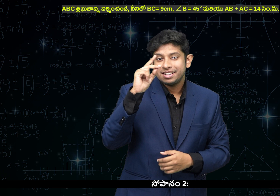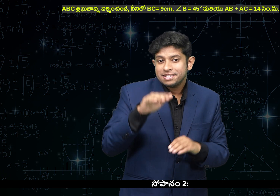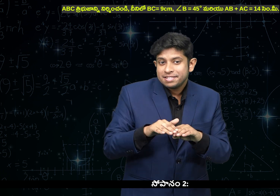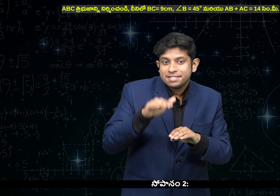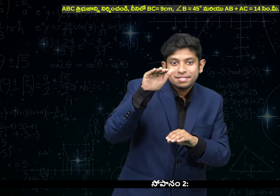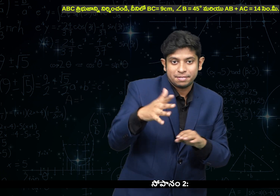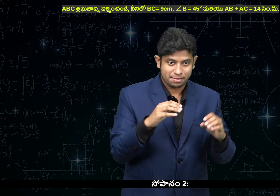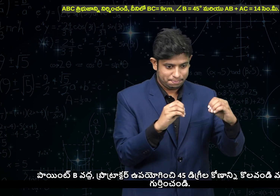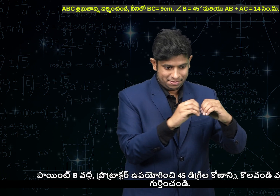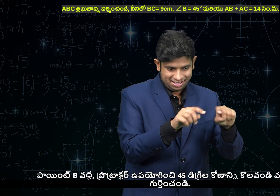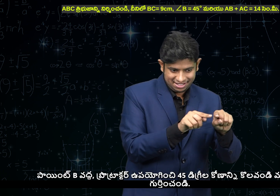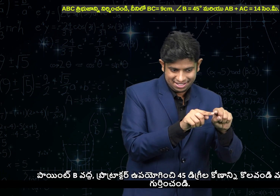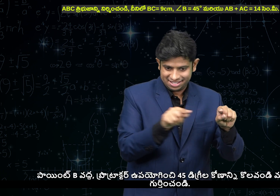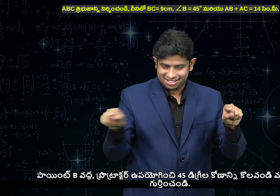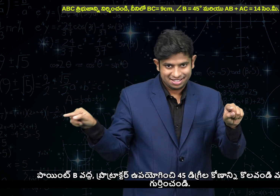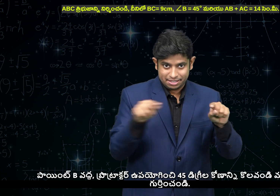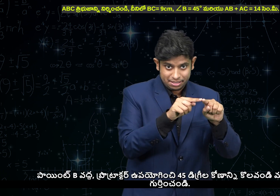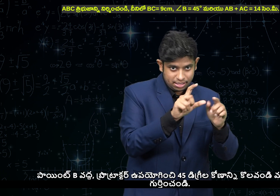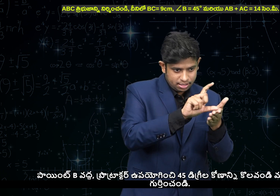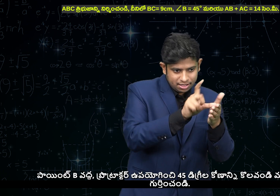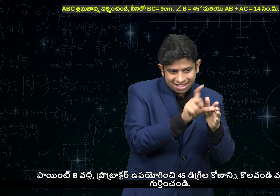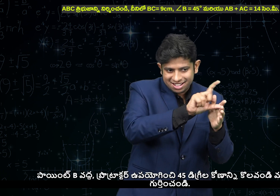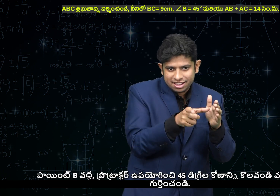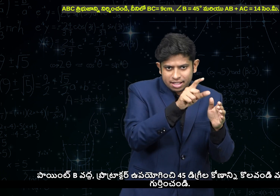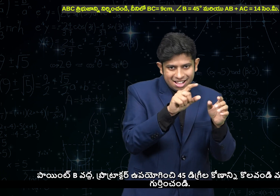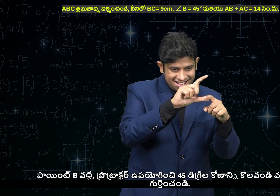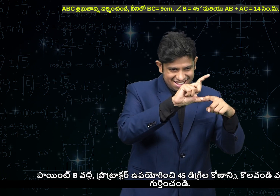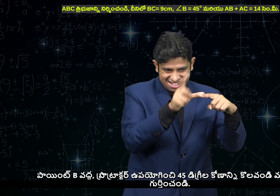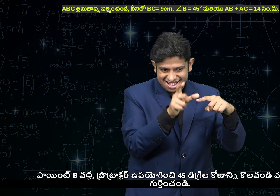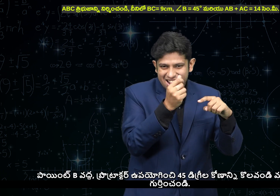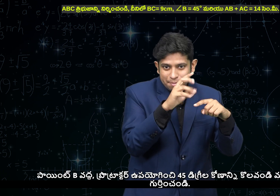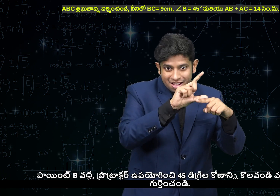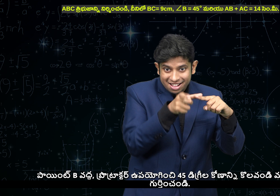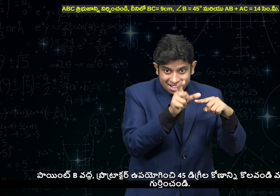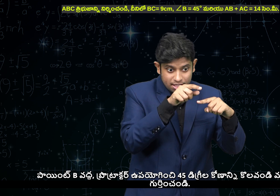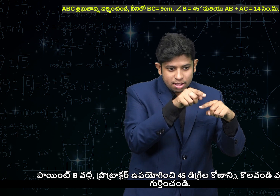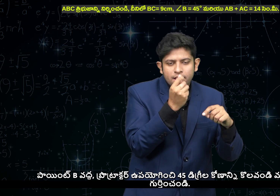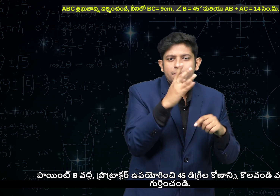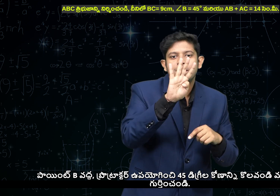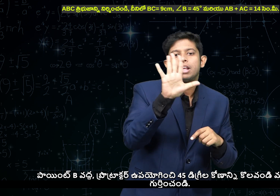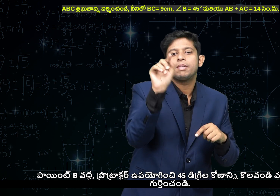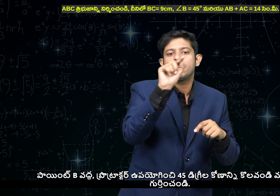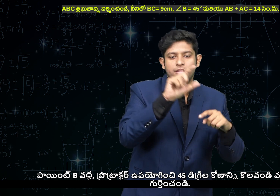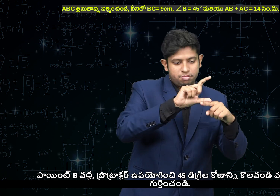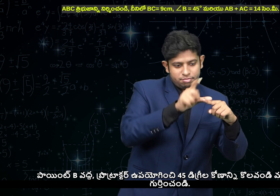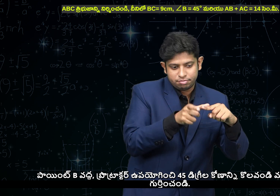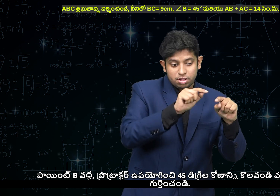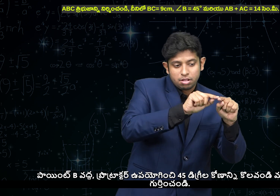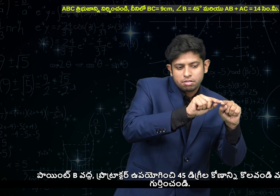సోపానం 2. పాయింట్ బి వద్ద ప్రొట్రాక్టర్ ఉపయోగించి 45 డిగ్రీల కోణాన్ని కొలవండి మరియు